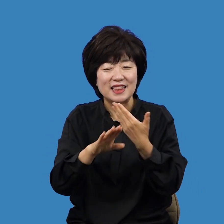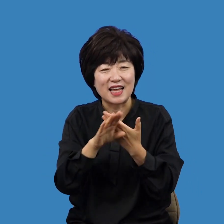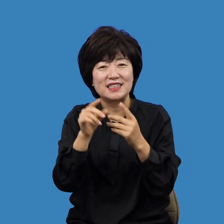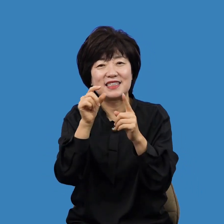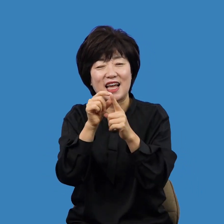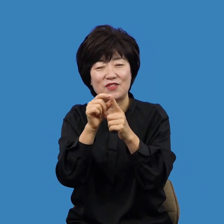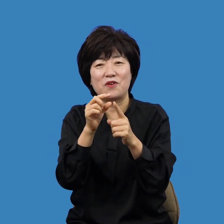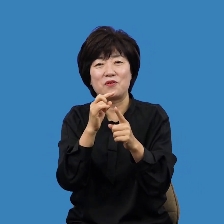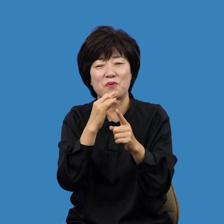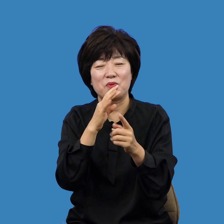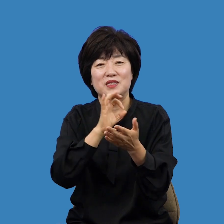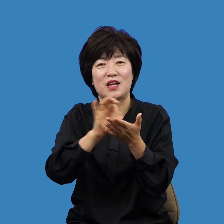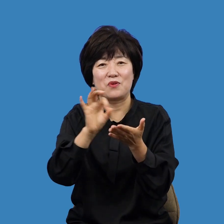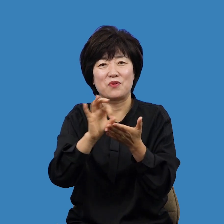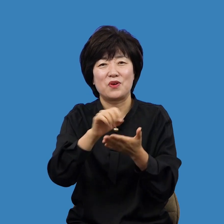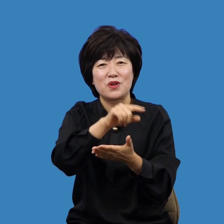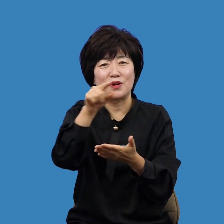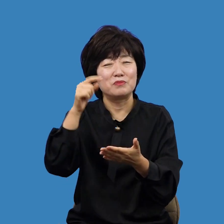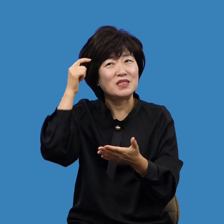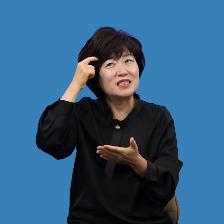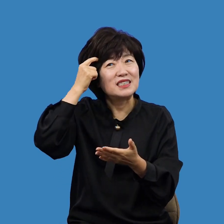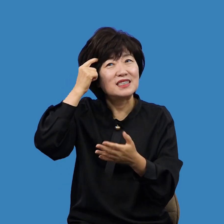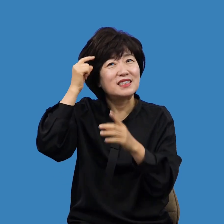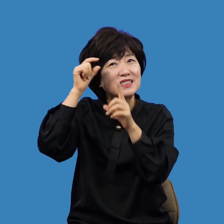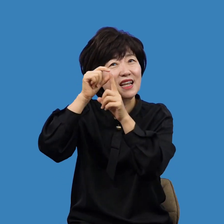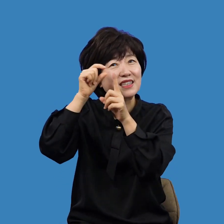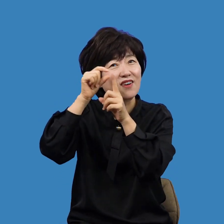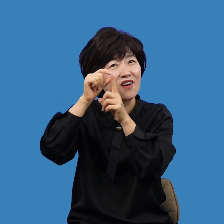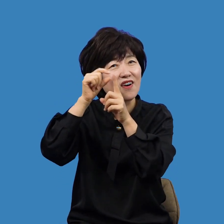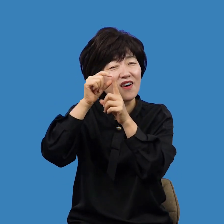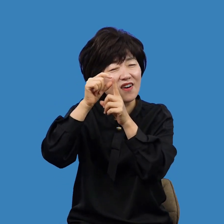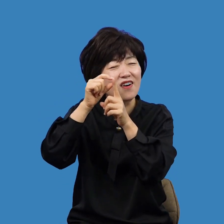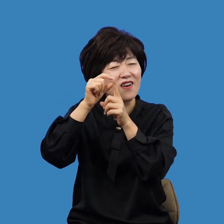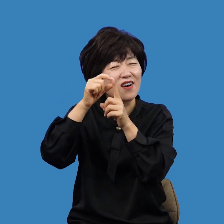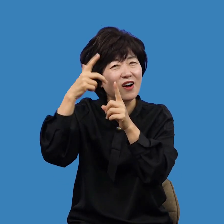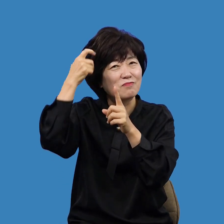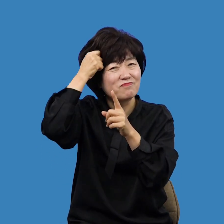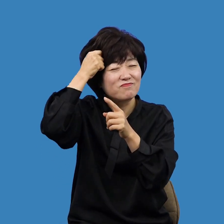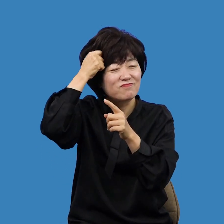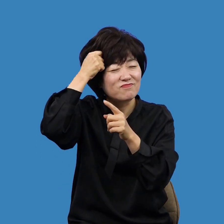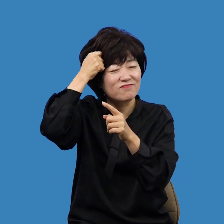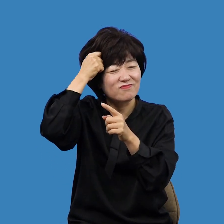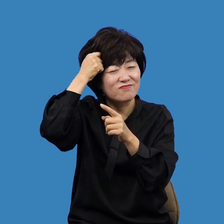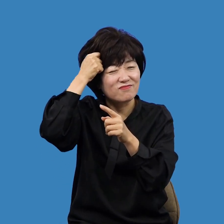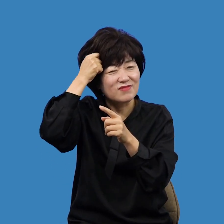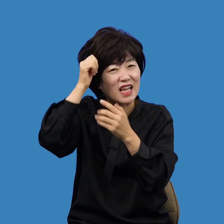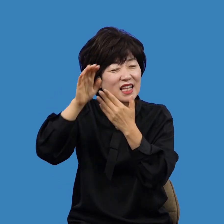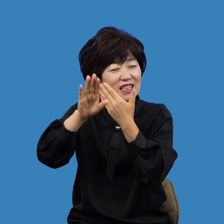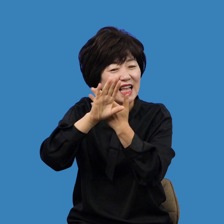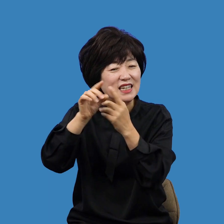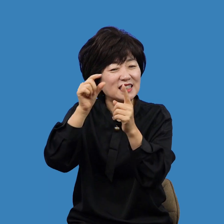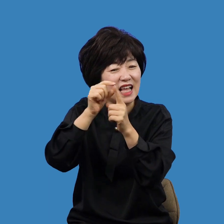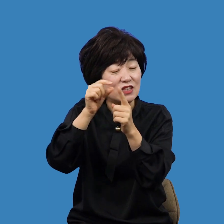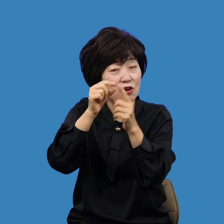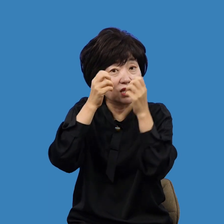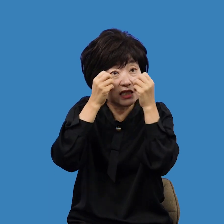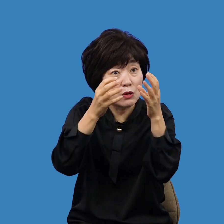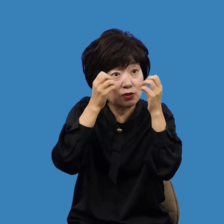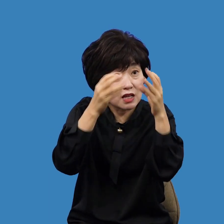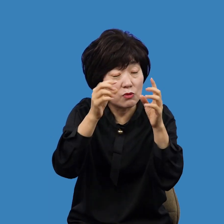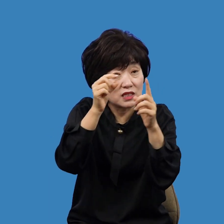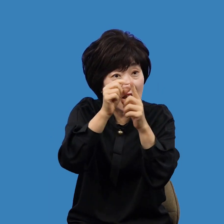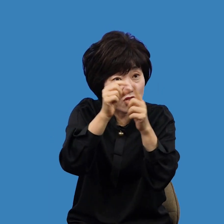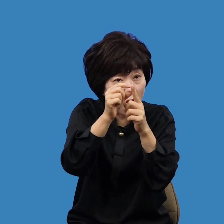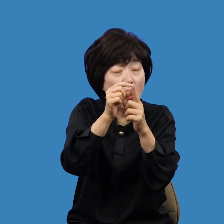설명할 거라고. 왜냐하면 여러분 안에 이 들어있는 이 선입관들이 있기 때문에 똑같은 랭귀지를 쓰면 그냥 여러분들이 기존에 알고 있던